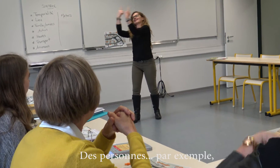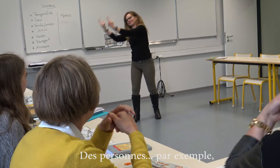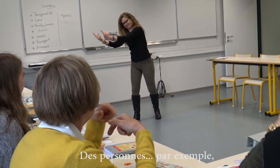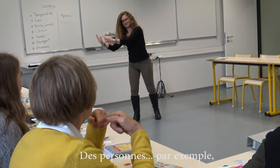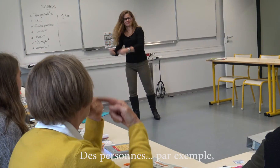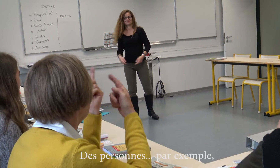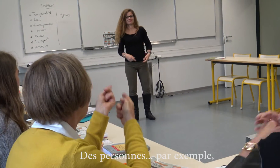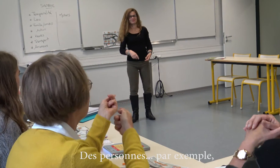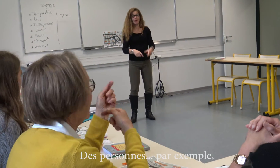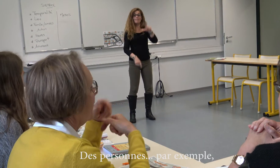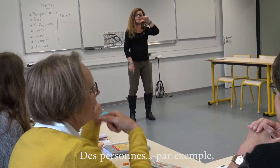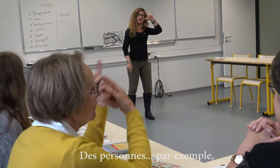Ces personnes, je semble,